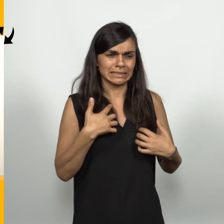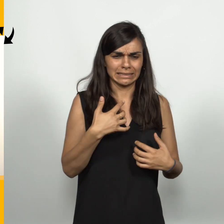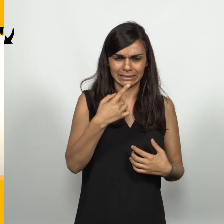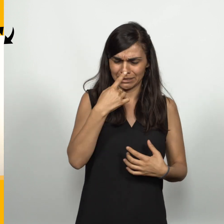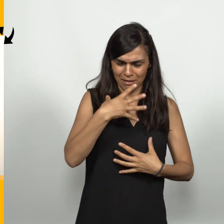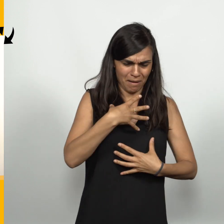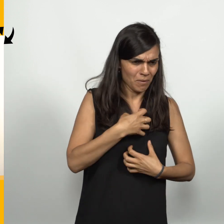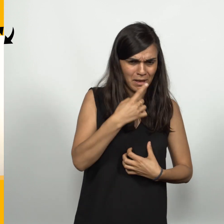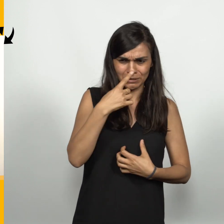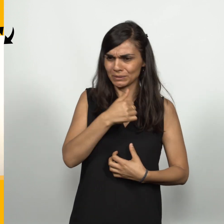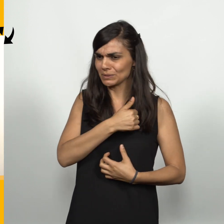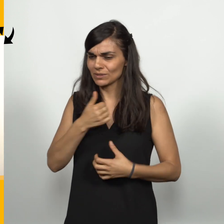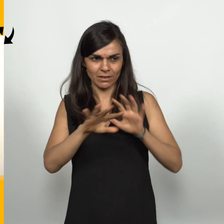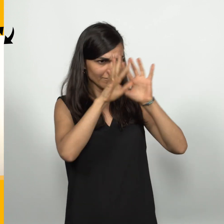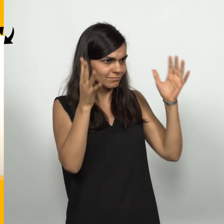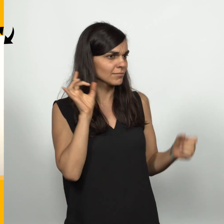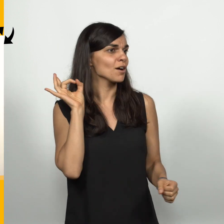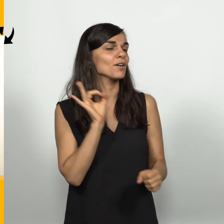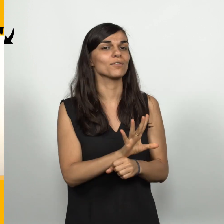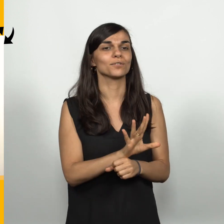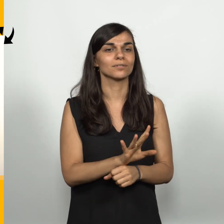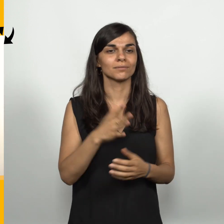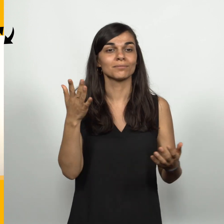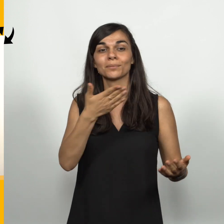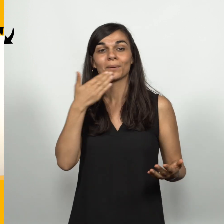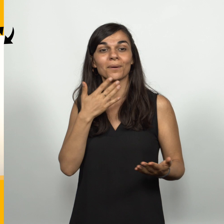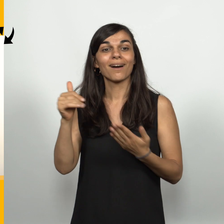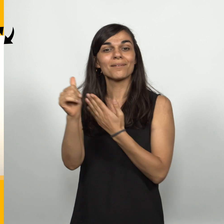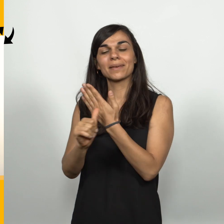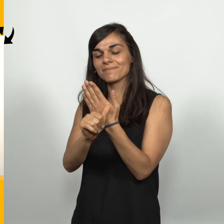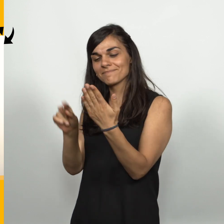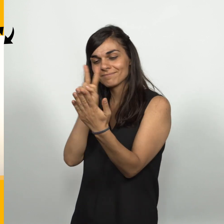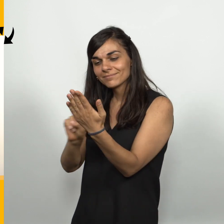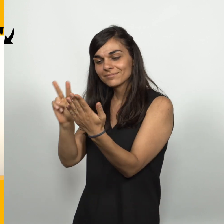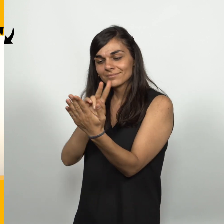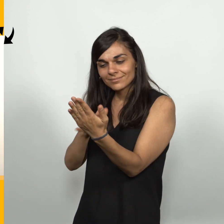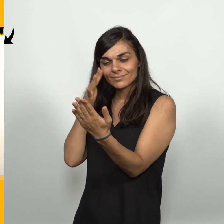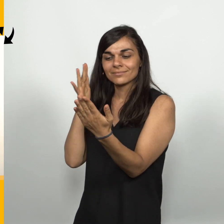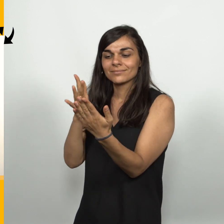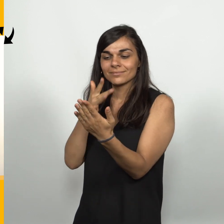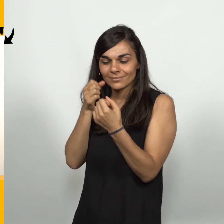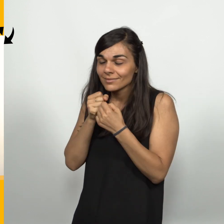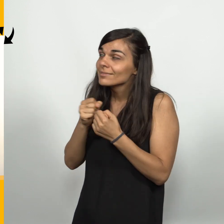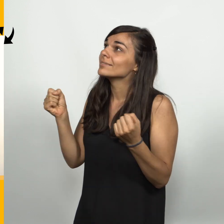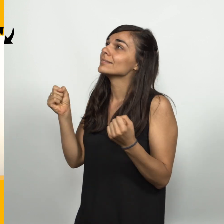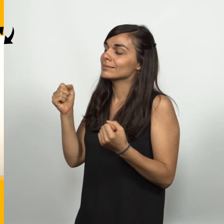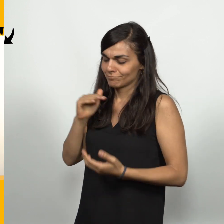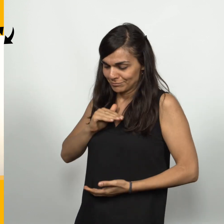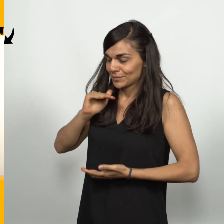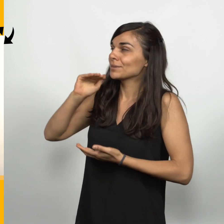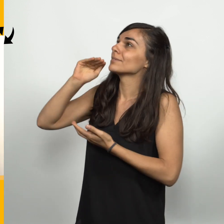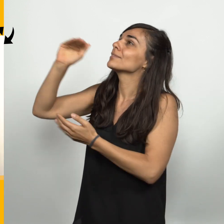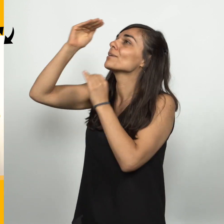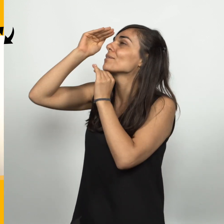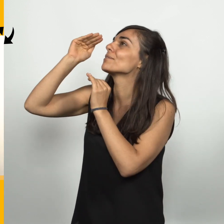sentiment de solitude. Je devais méditer sa parole et apprendre à lui faire toute la place. M'abandonner à lui, lui faire confiance.